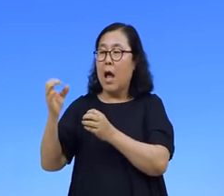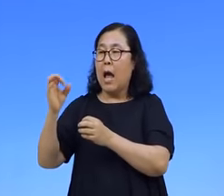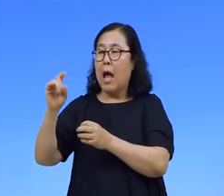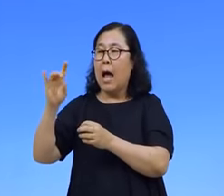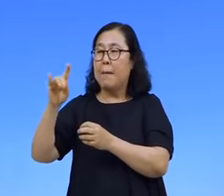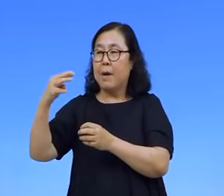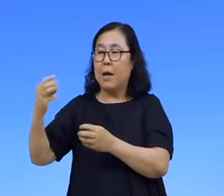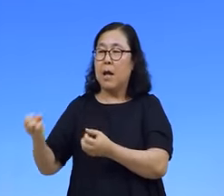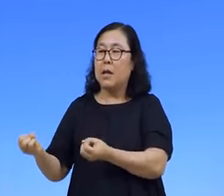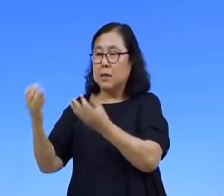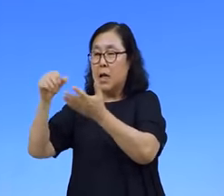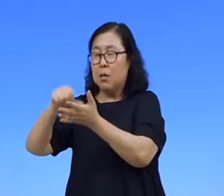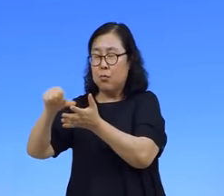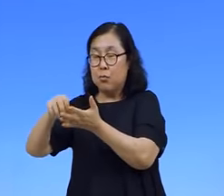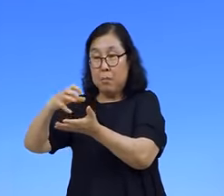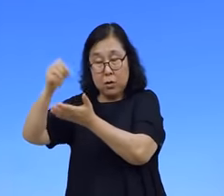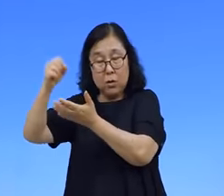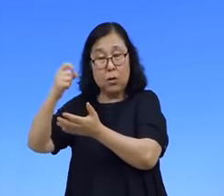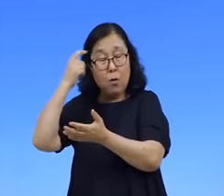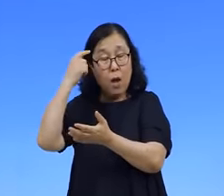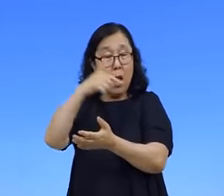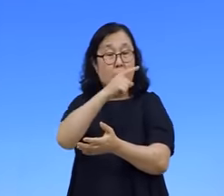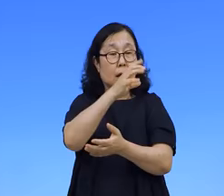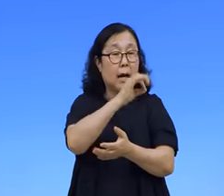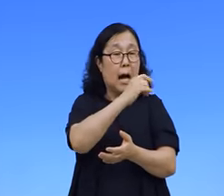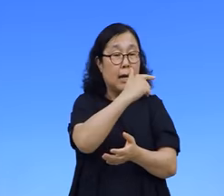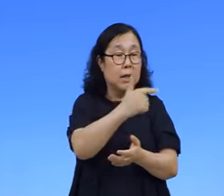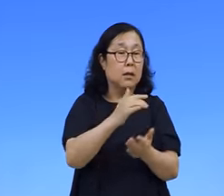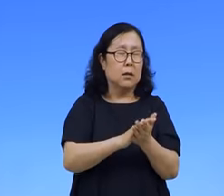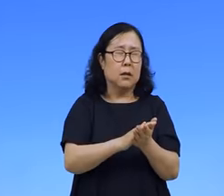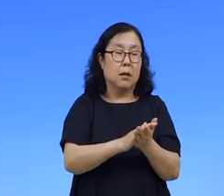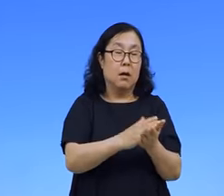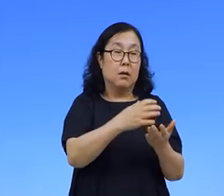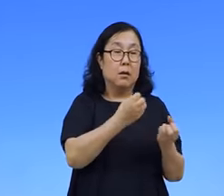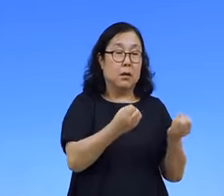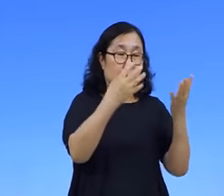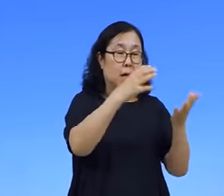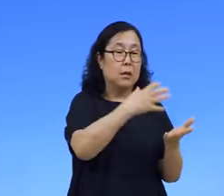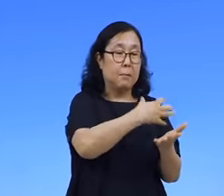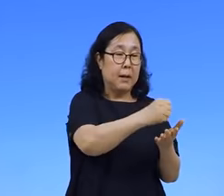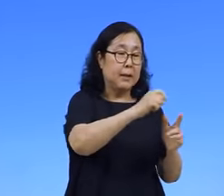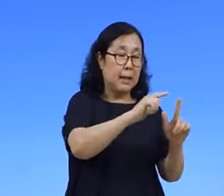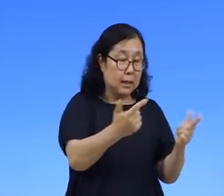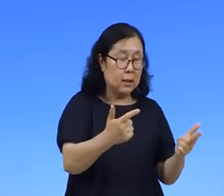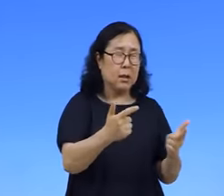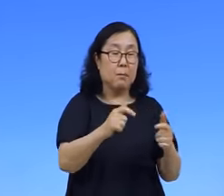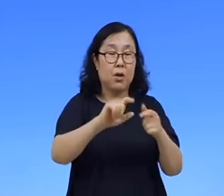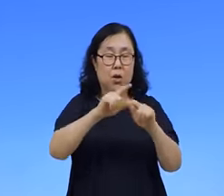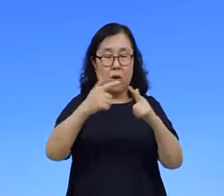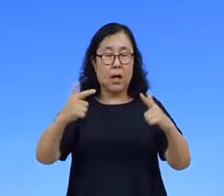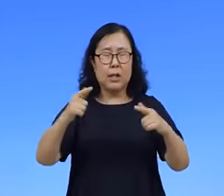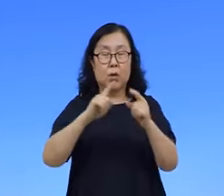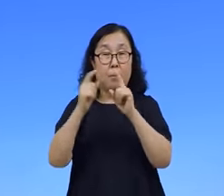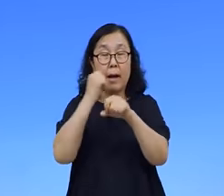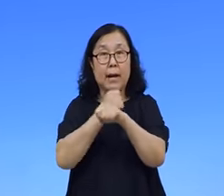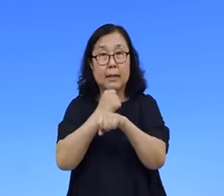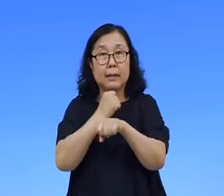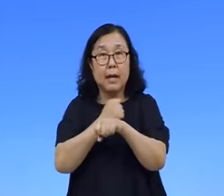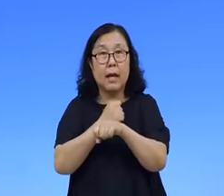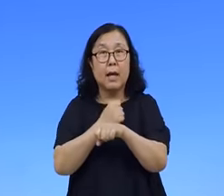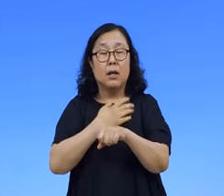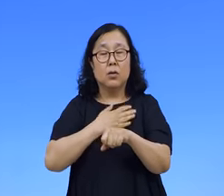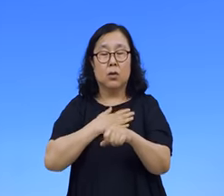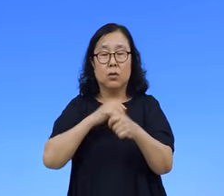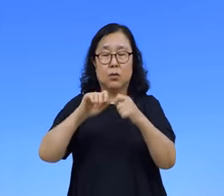제물은 받으셨는데 왜 하나님이 가인의 제물은 받지 않았나? 이게 곡식의 문제다, 짐승의 문제다, 여러 분석이 많은데요.